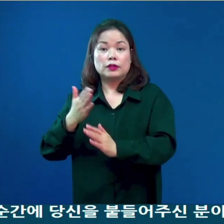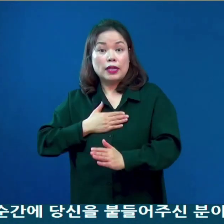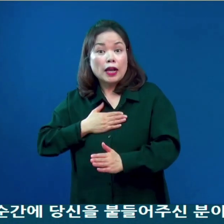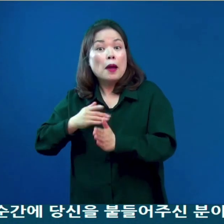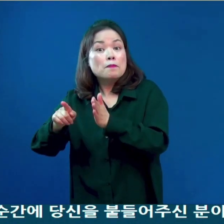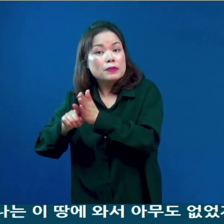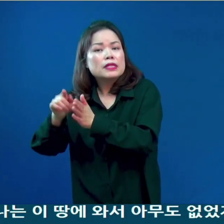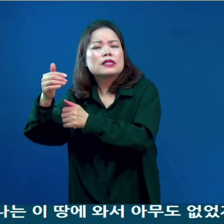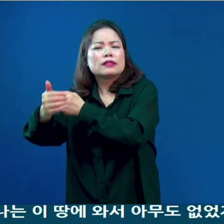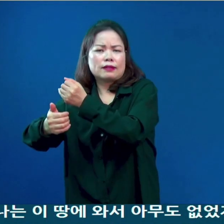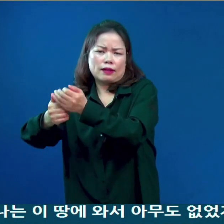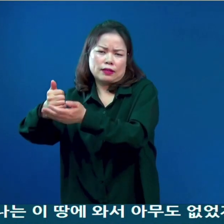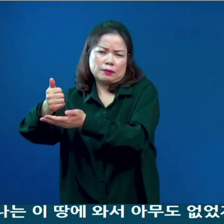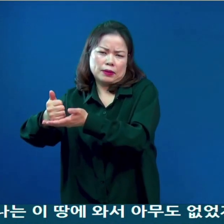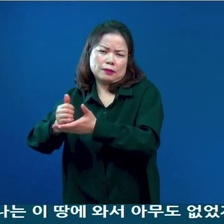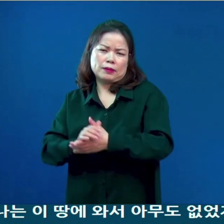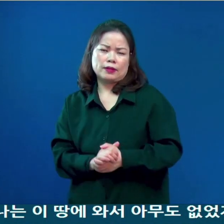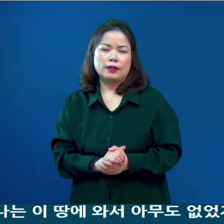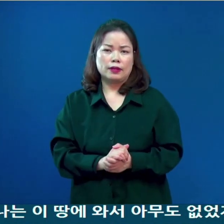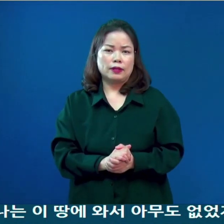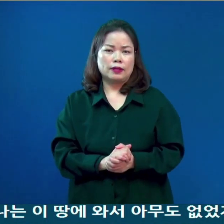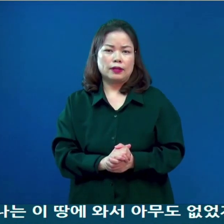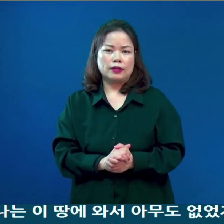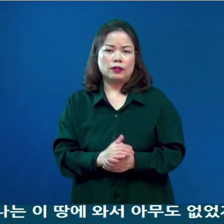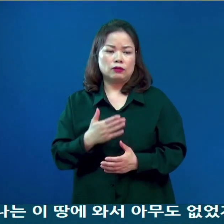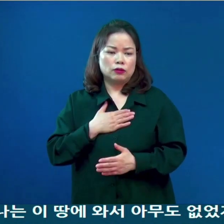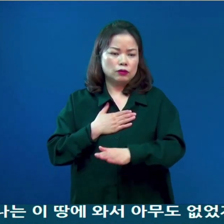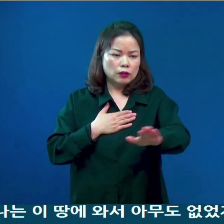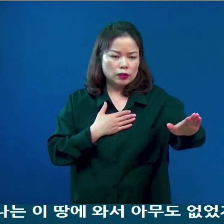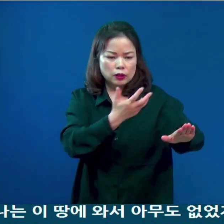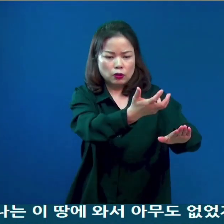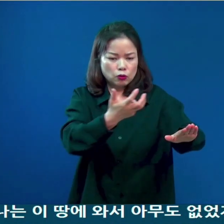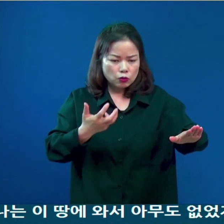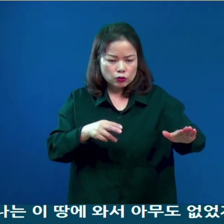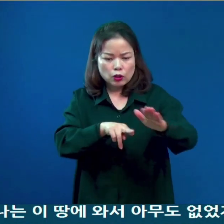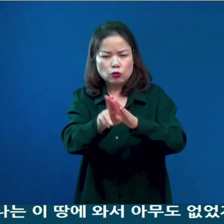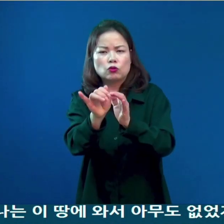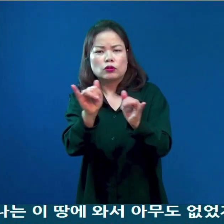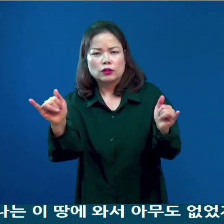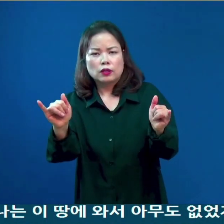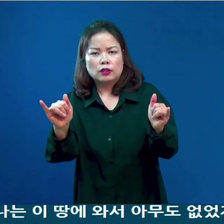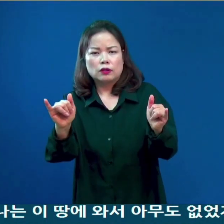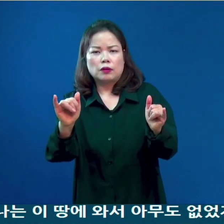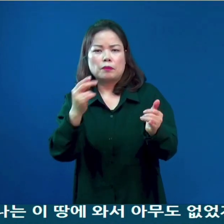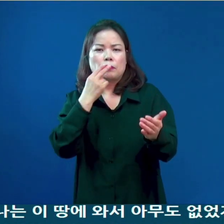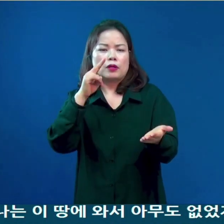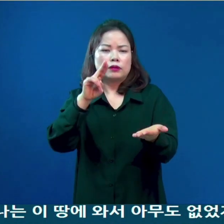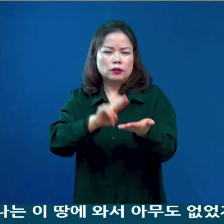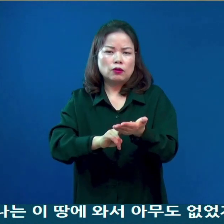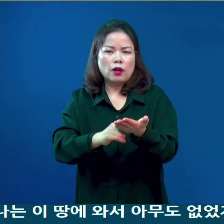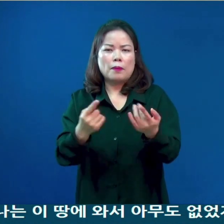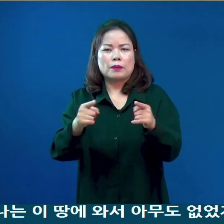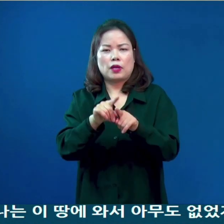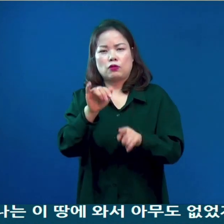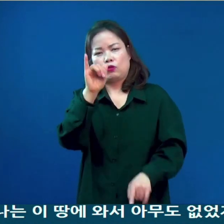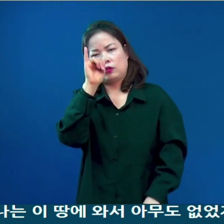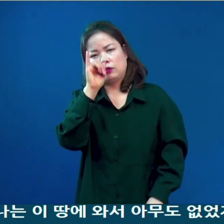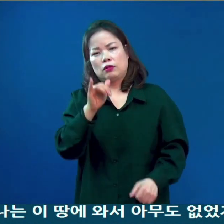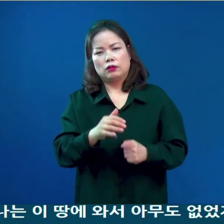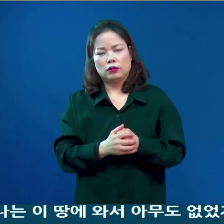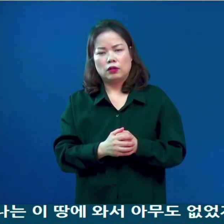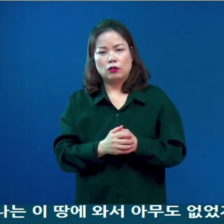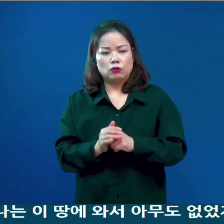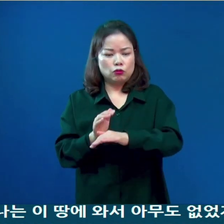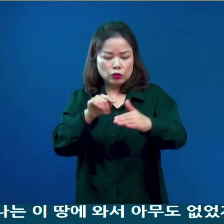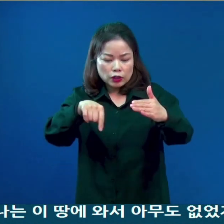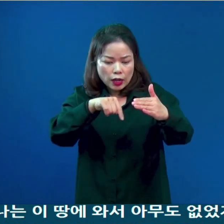믿는 하나님이십니다. 자매와 내가 이렇게 편지로 소통할 수 있는 것은 같은 고향일 뿐만 아니라